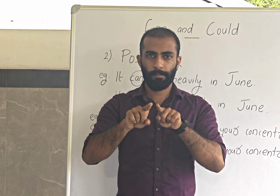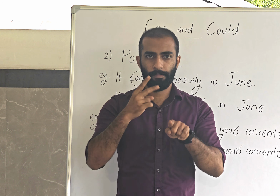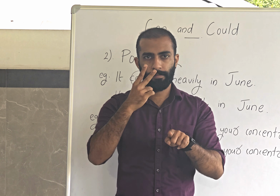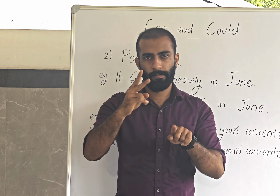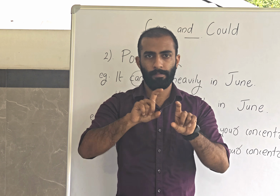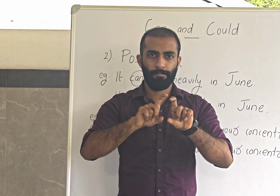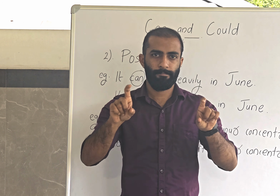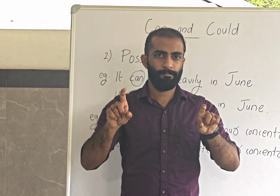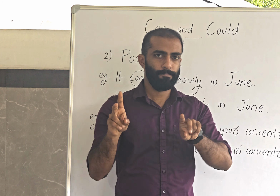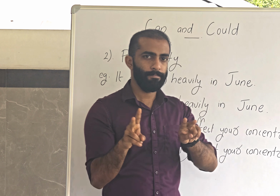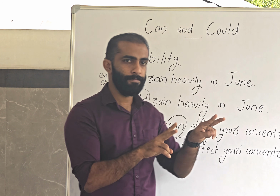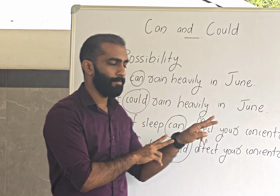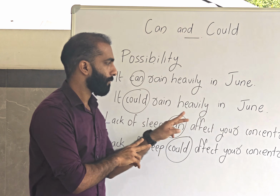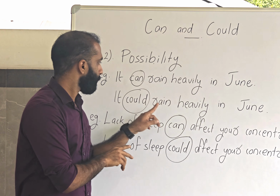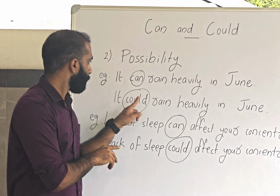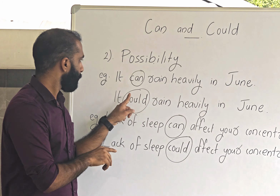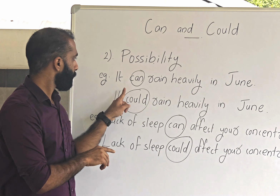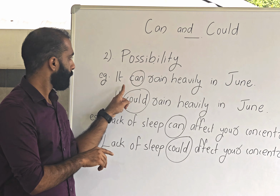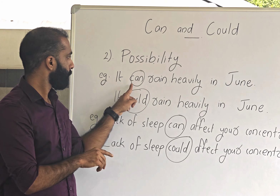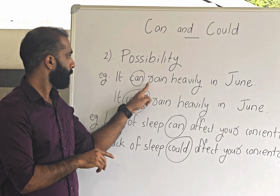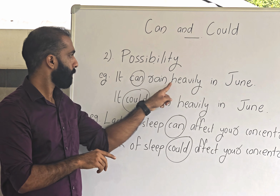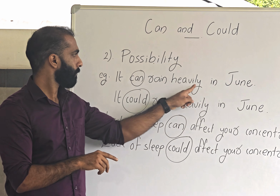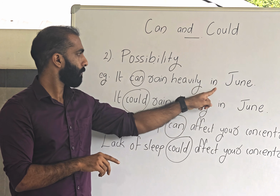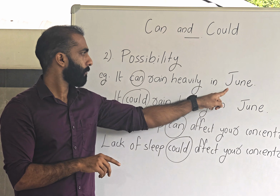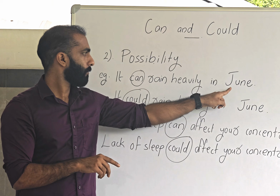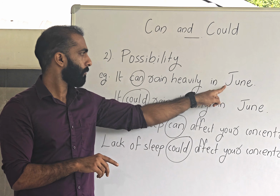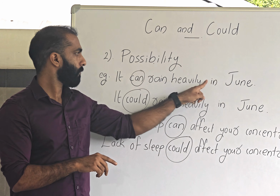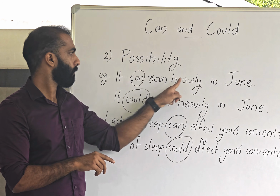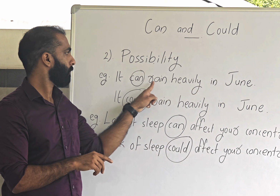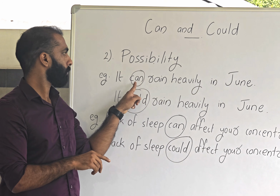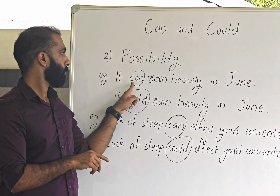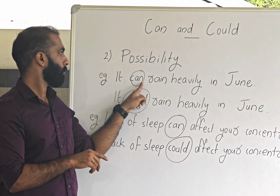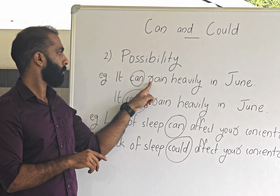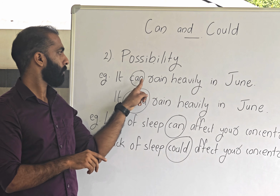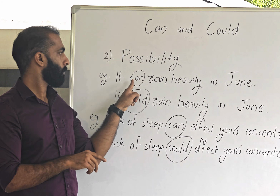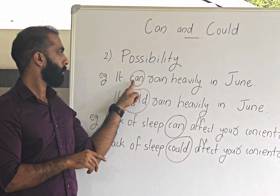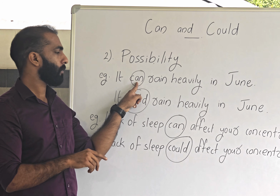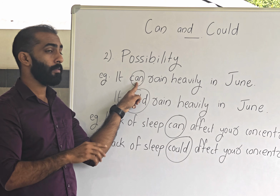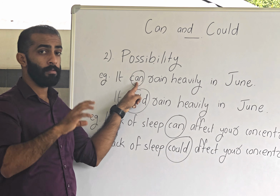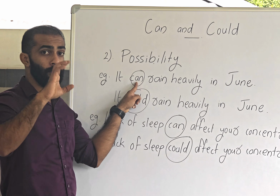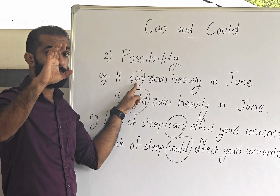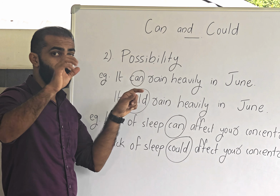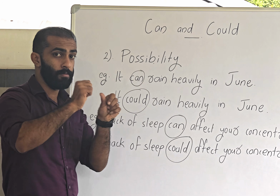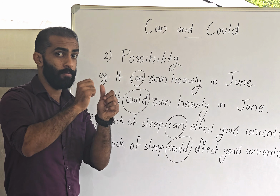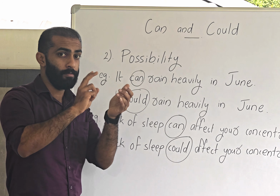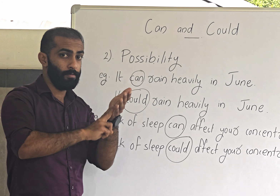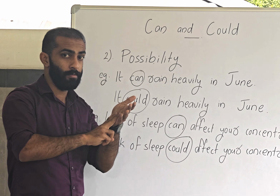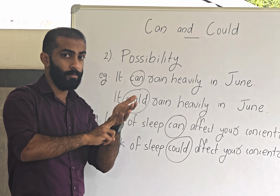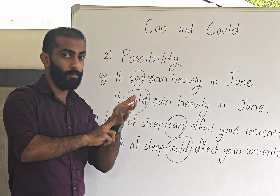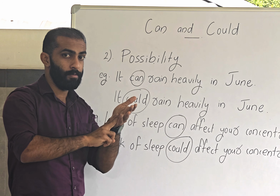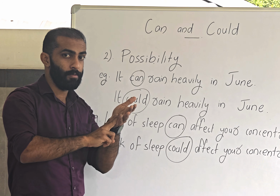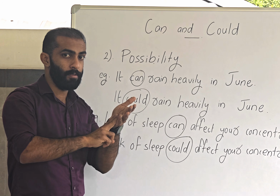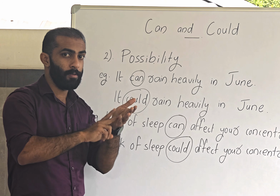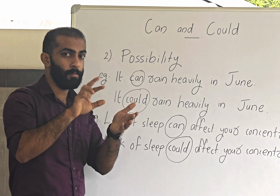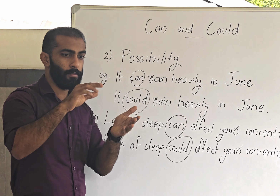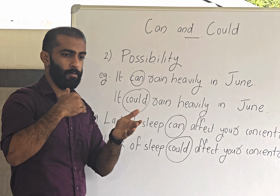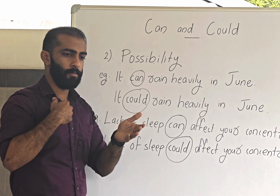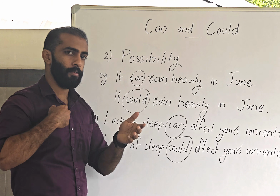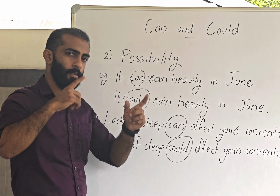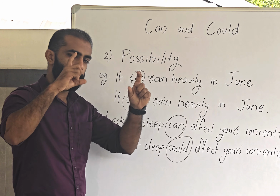ശരി, നമുക്ക് ഉദാഹരണം നോക്കാം. ഇറ്റ് ക്യാൻ റെയിൻ ഹെവിലി ഇൻ ജൂൺ. ഇവിടെ ഉപയോഗിച്ചിരിക്കുന്നത് ക്യാൻ ആണ്. അതായത് നമുക്ക്